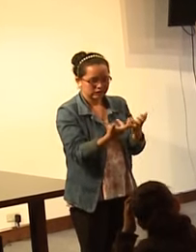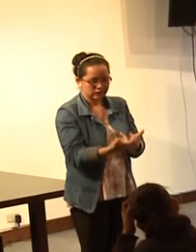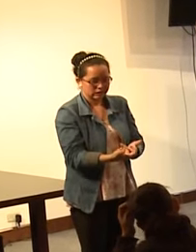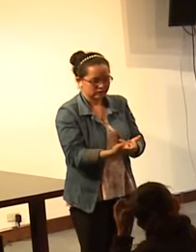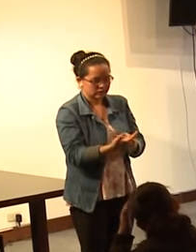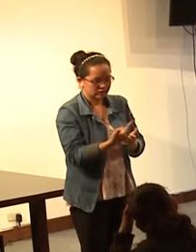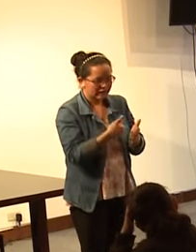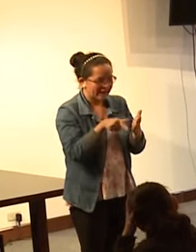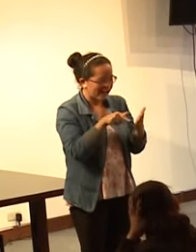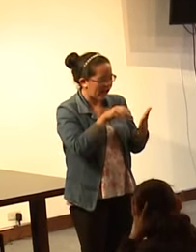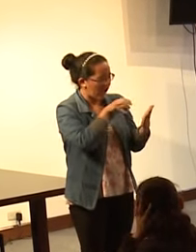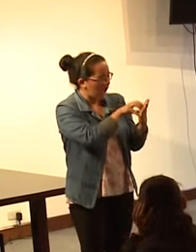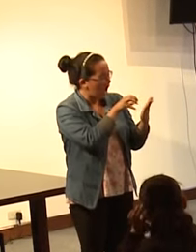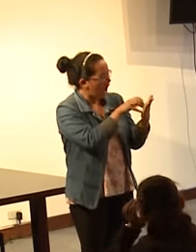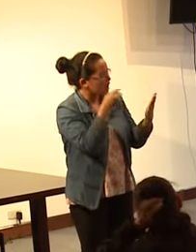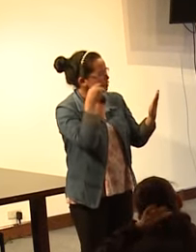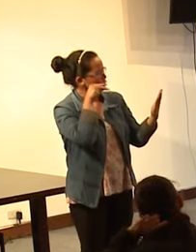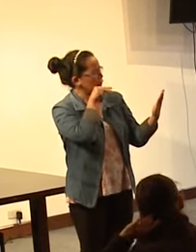Quiero que hagan un ejercicio de ver la imagen.